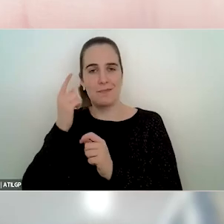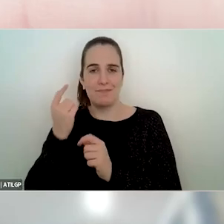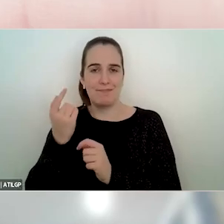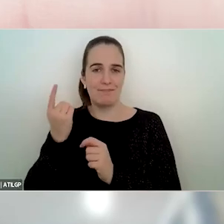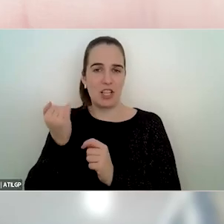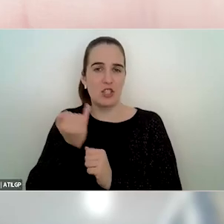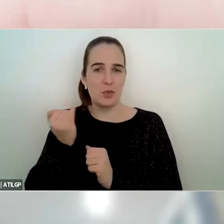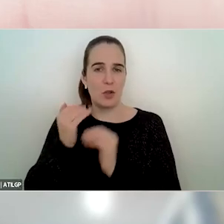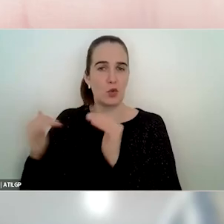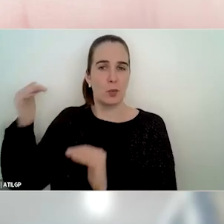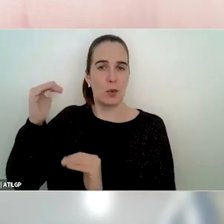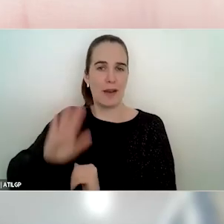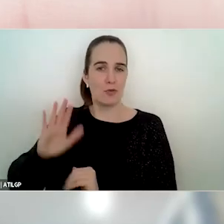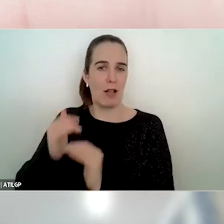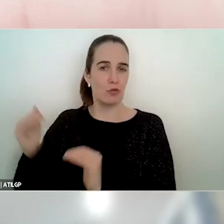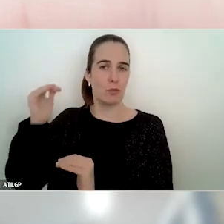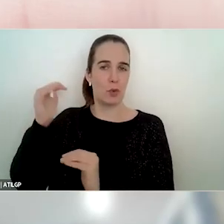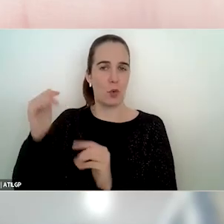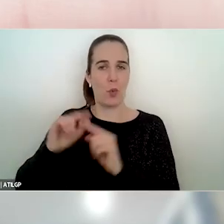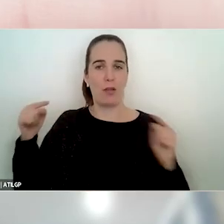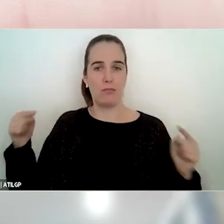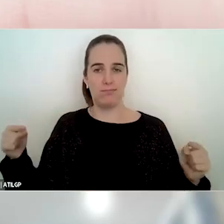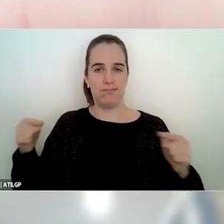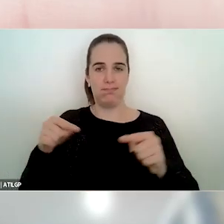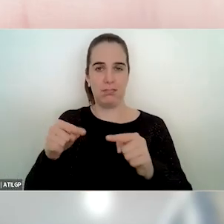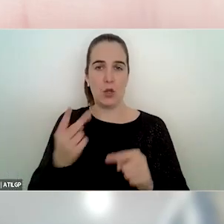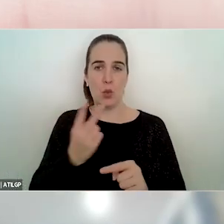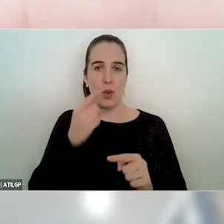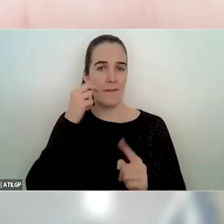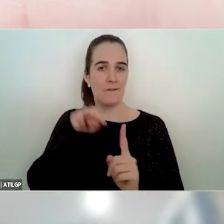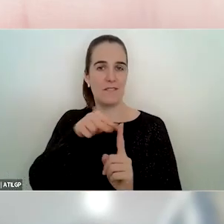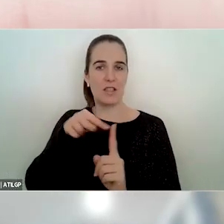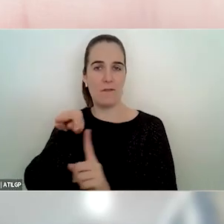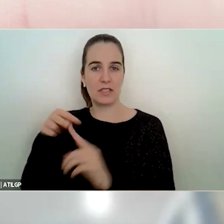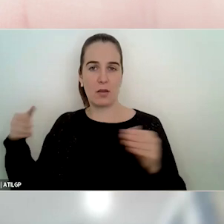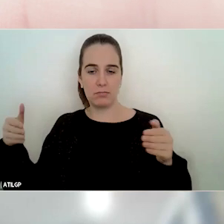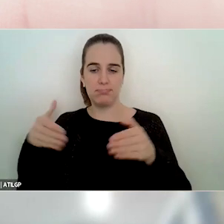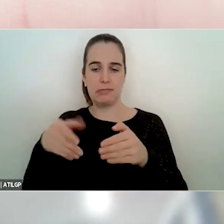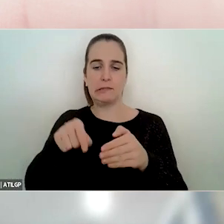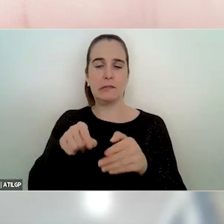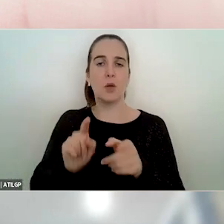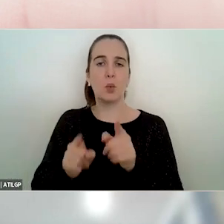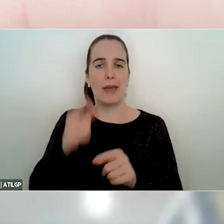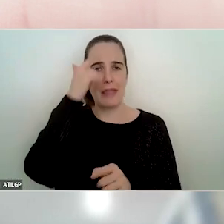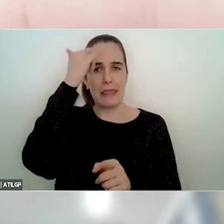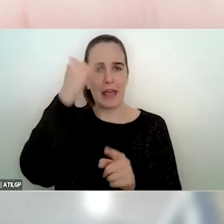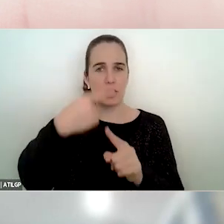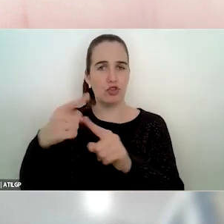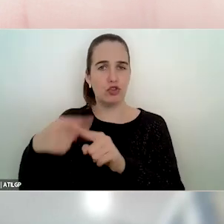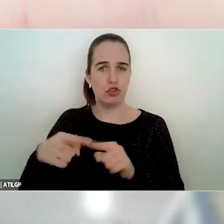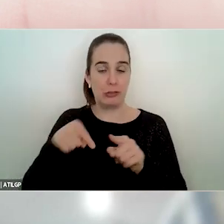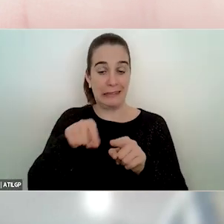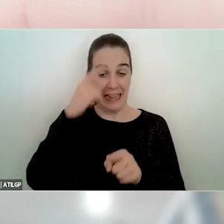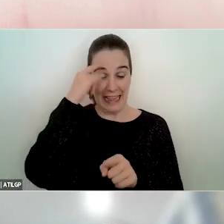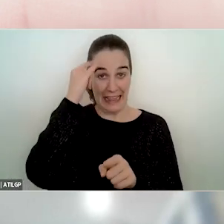de visões dos Estados que convergem para um conjunto de ideias e que